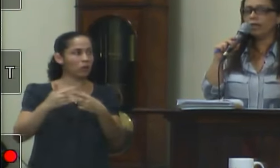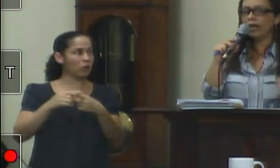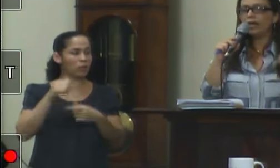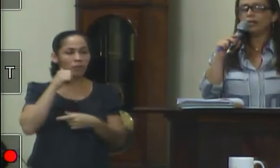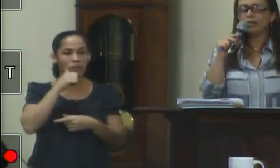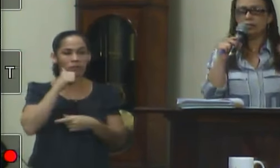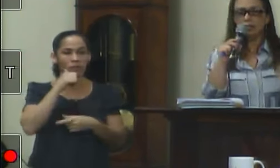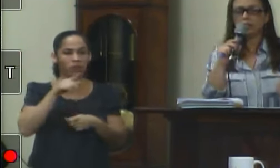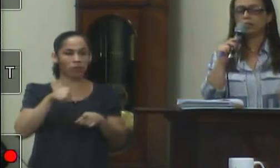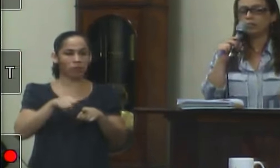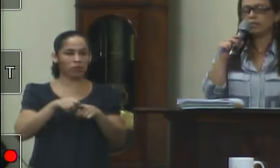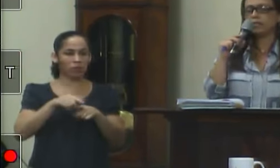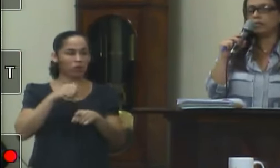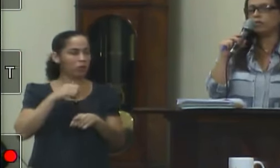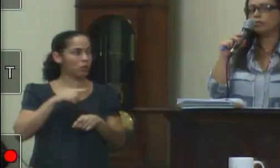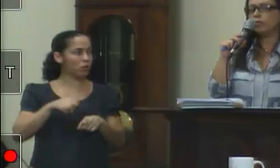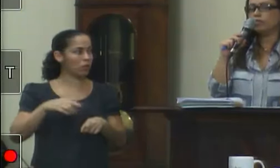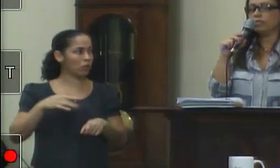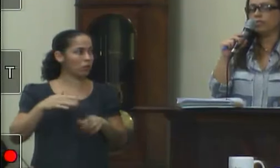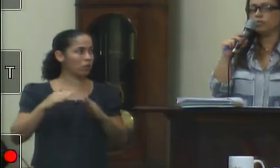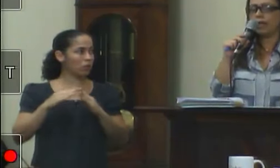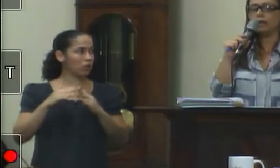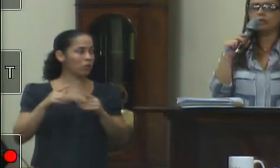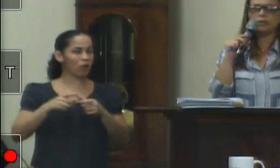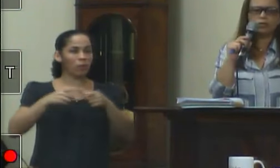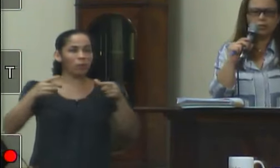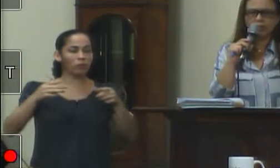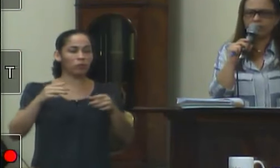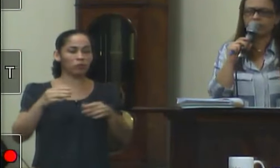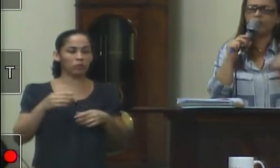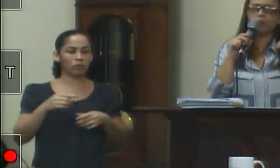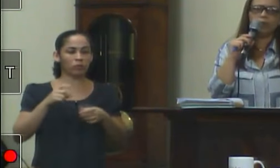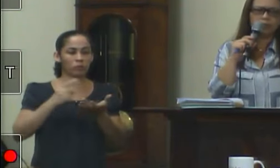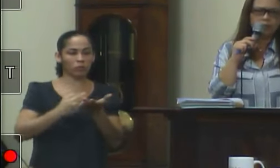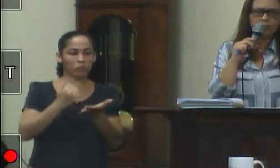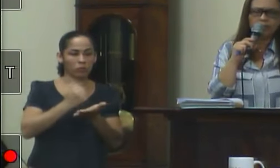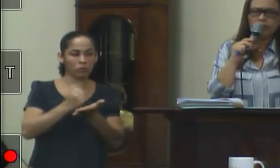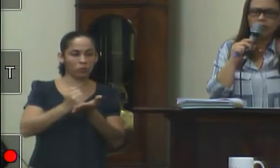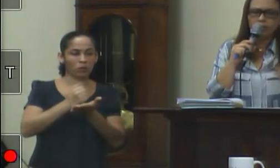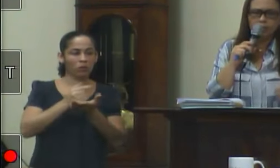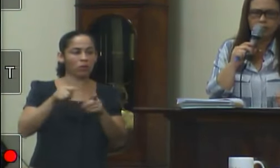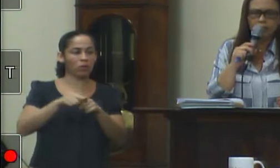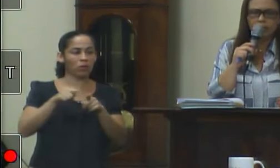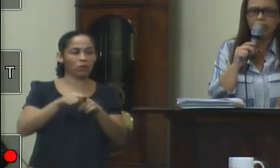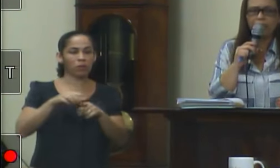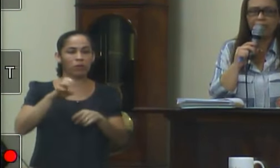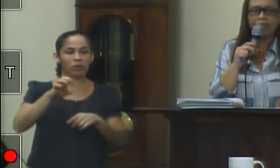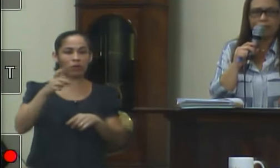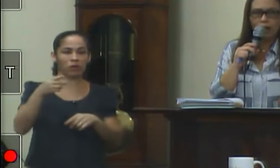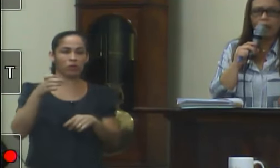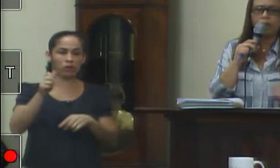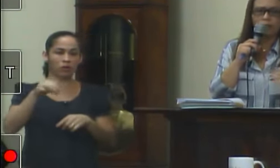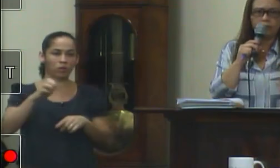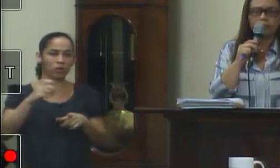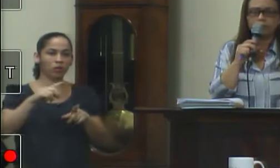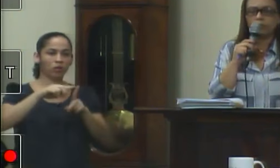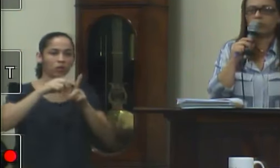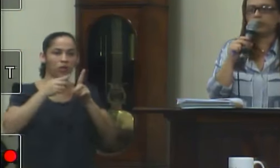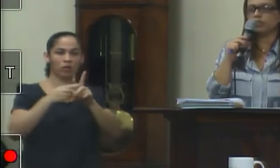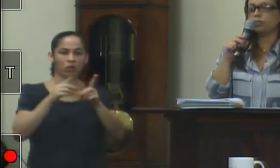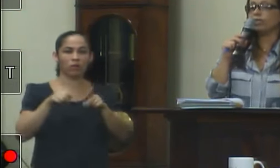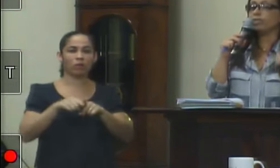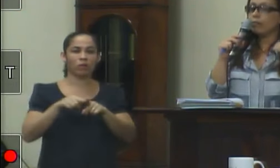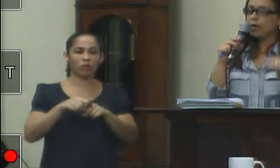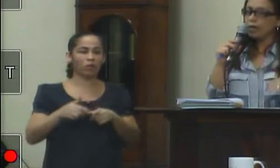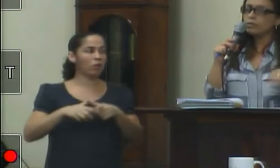da Mulher, nós aumentamos bastante o número de atendimento, tanto de preventivo quanto de pré-natal, melhoramos muito